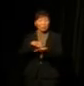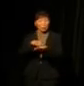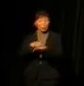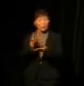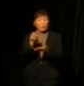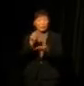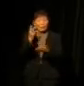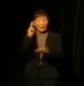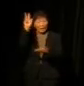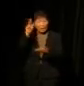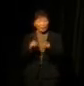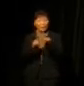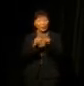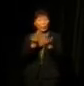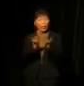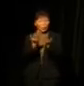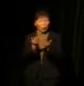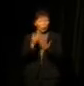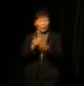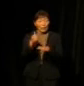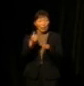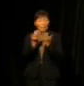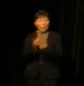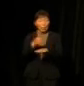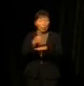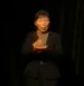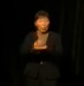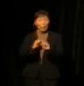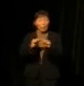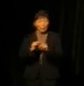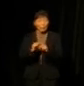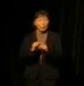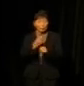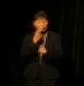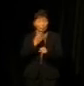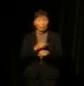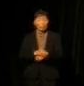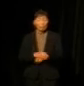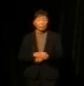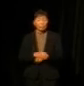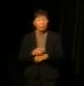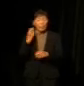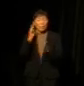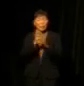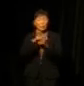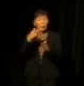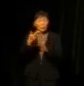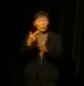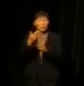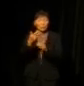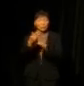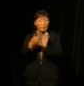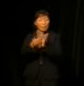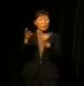ていました門馬正則と言います。本日は松戸市防災講演会、